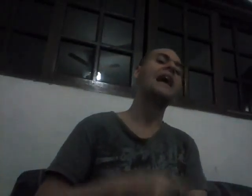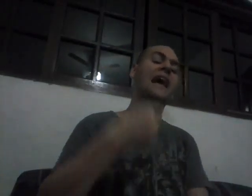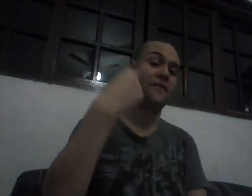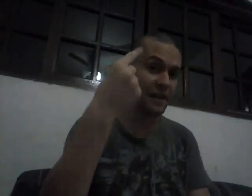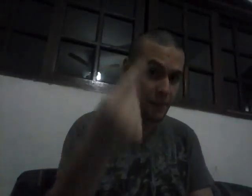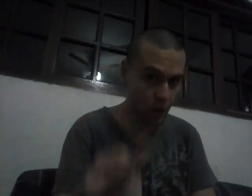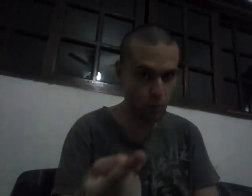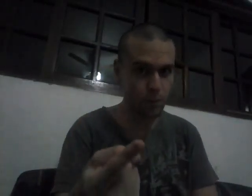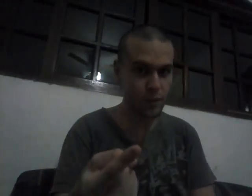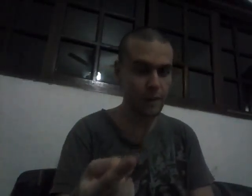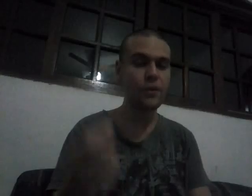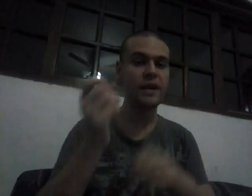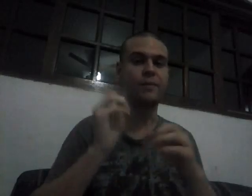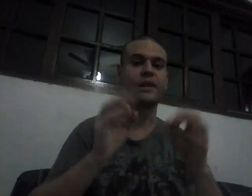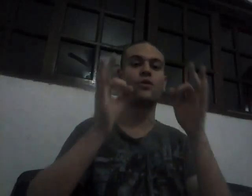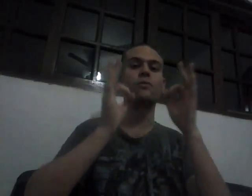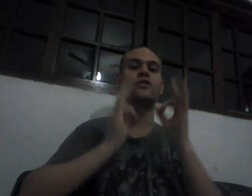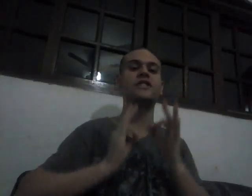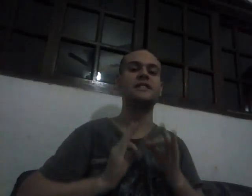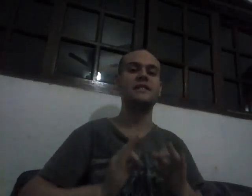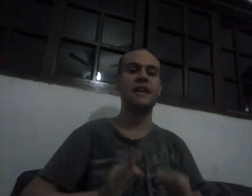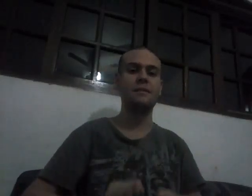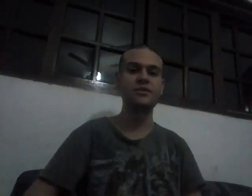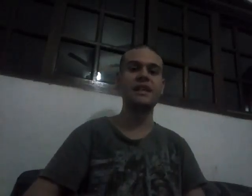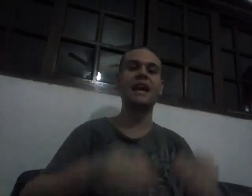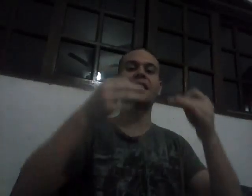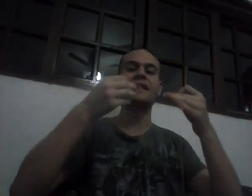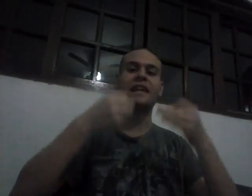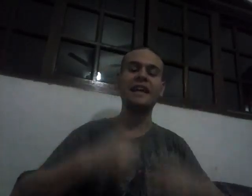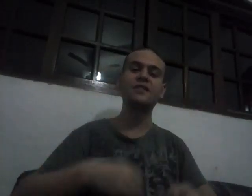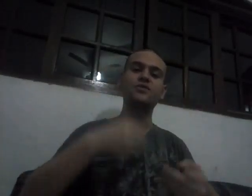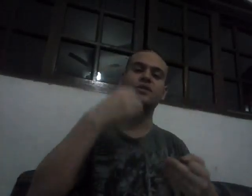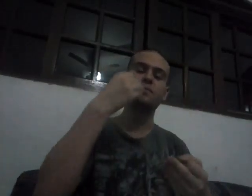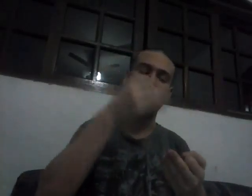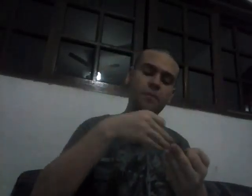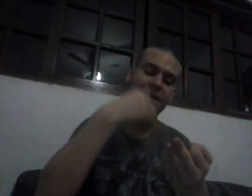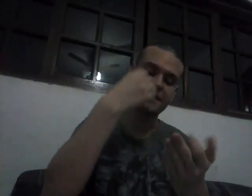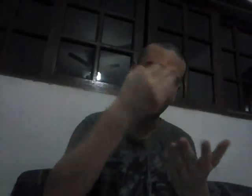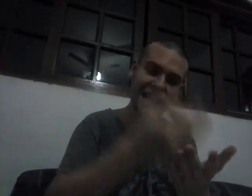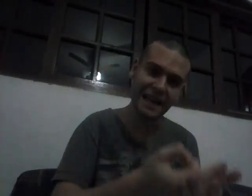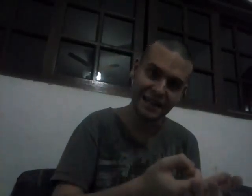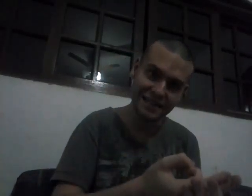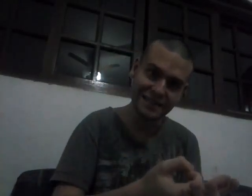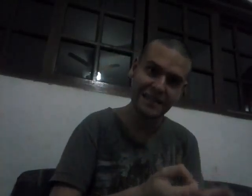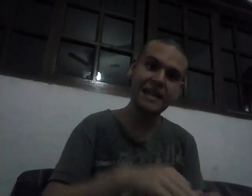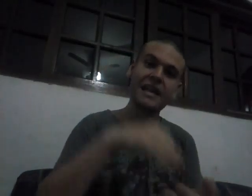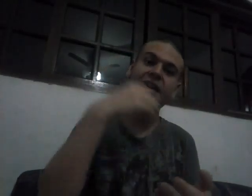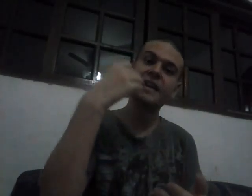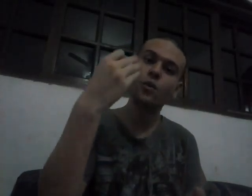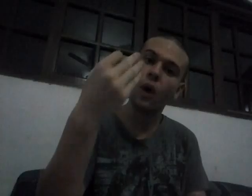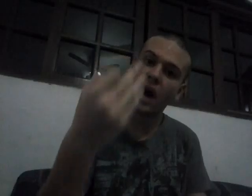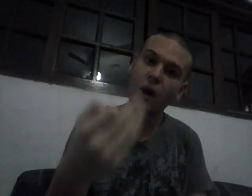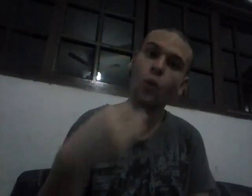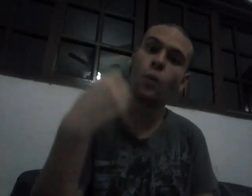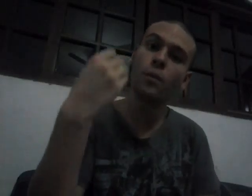É verbal. Por quê? Porque, como nós já dissemos, ela tem as suas próprias regras igual o